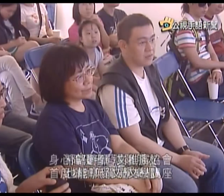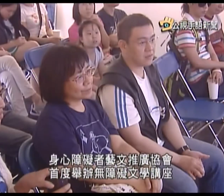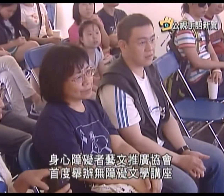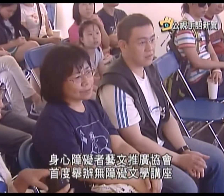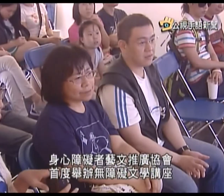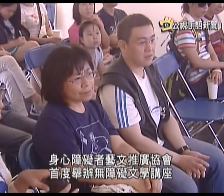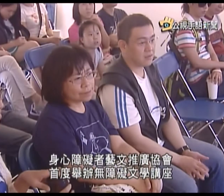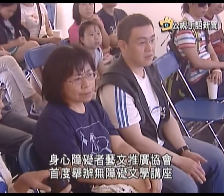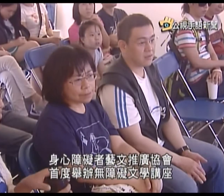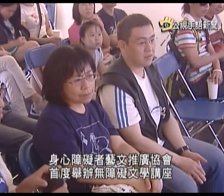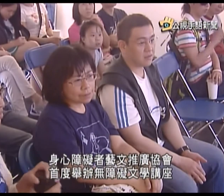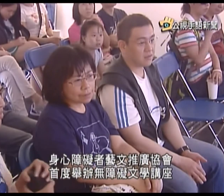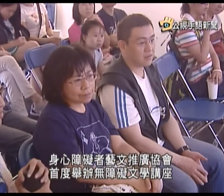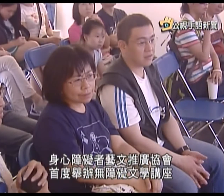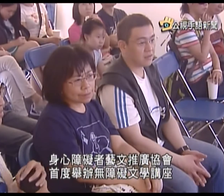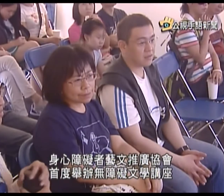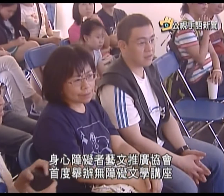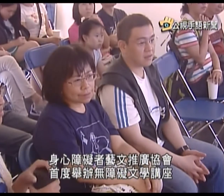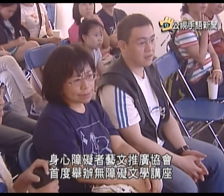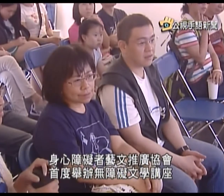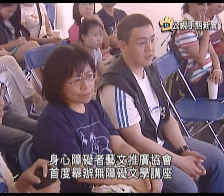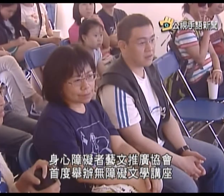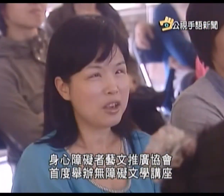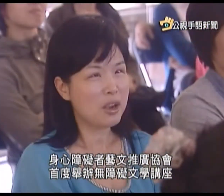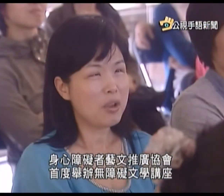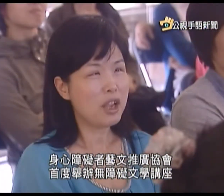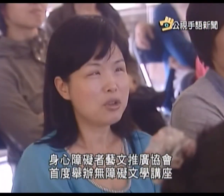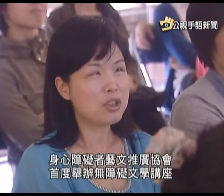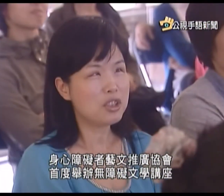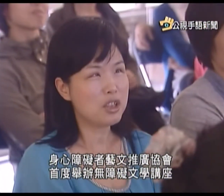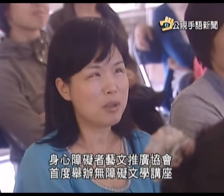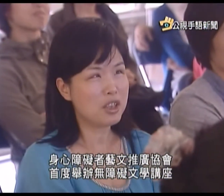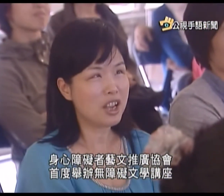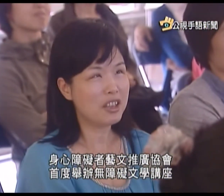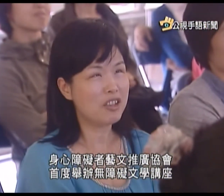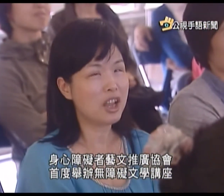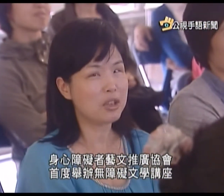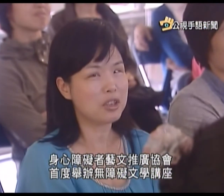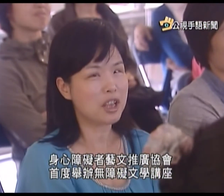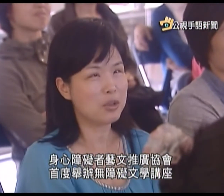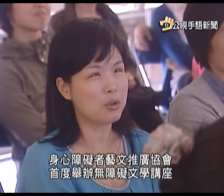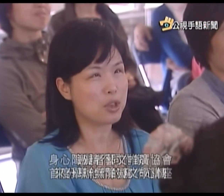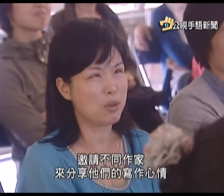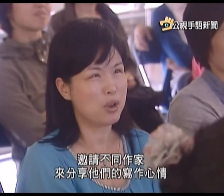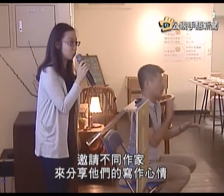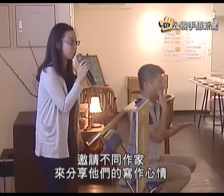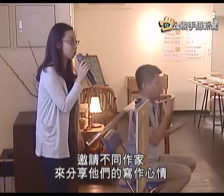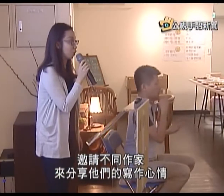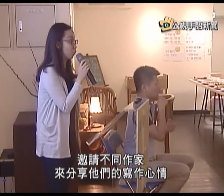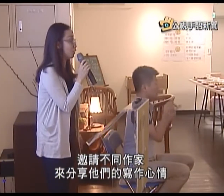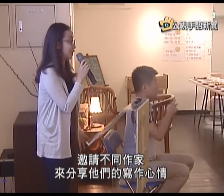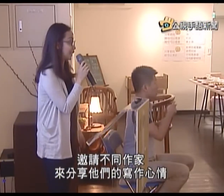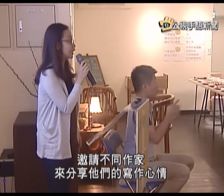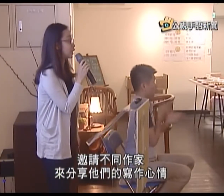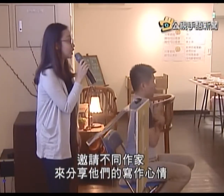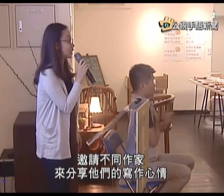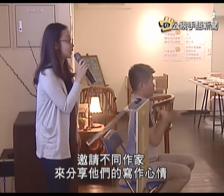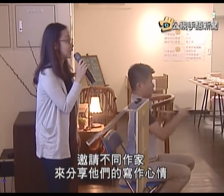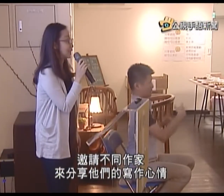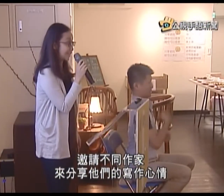障碍者艺文推广协会首度举办无障碍文学讲座，邀请不同作家来分享他们的写作